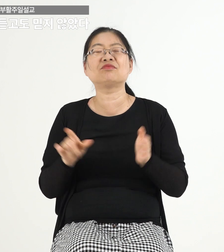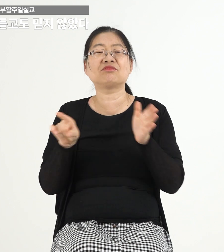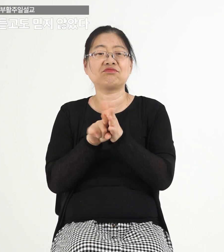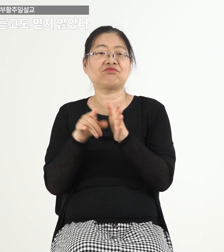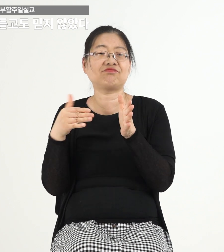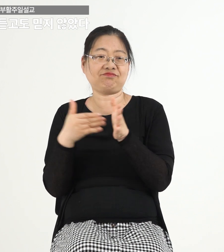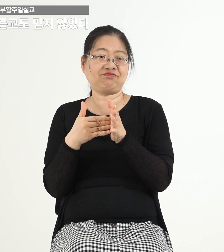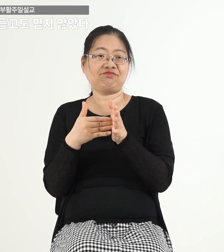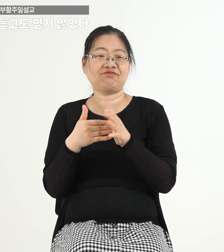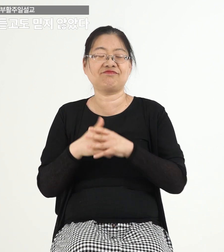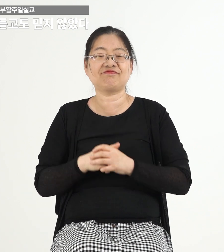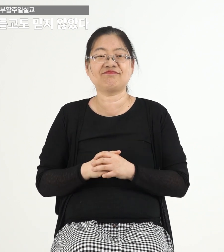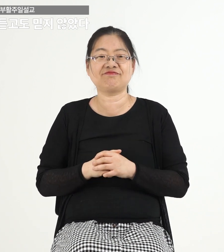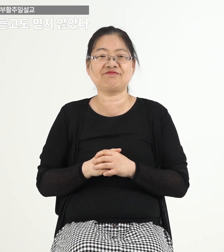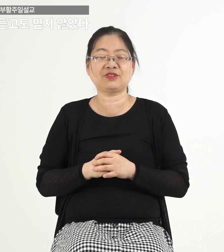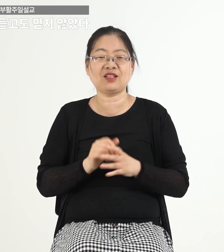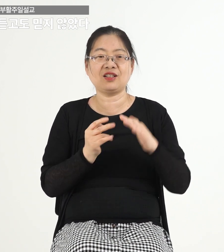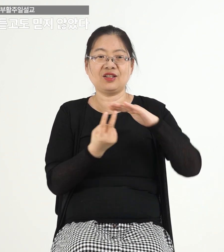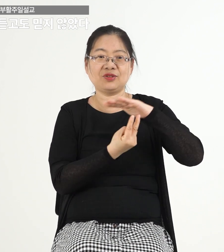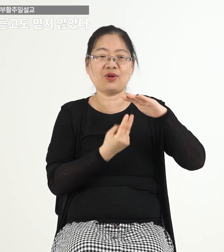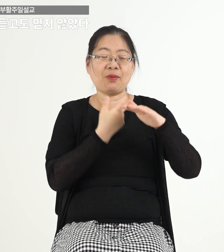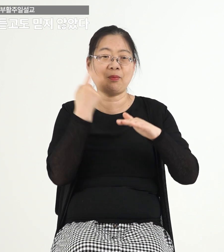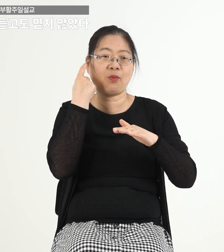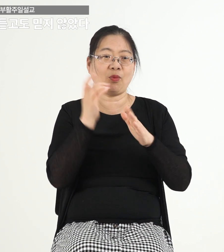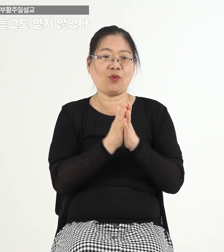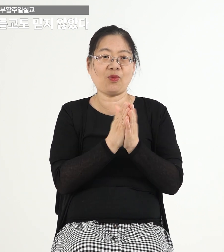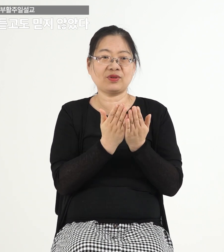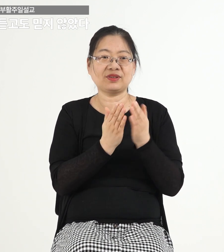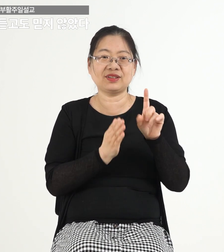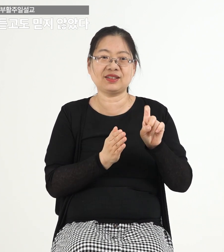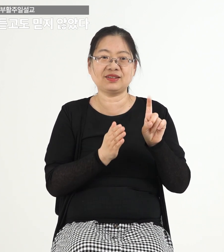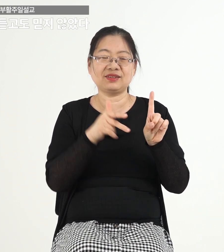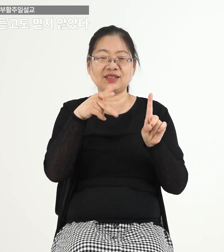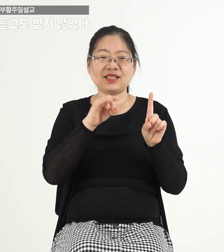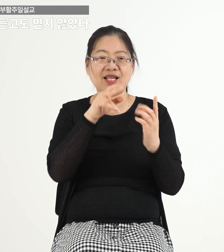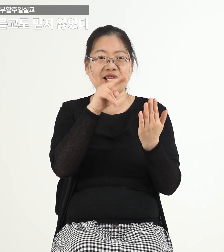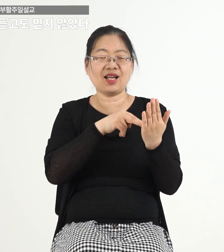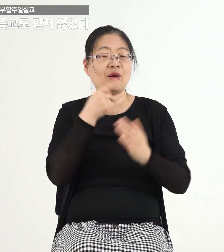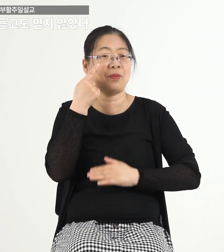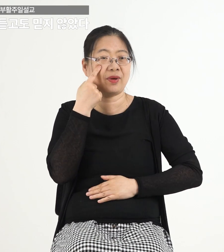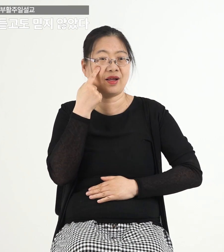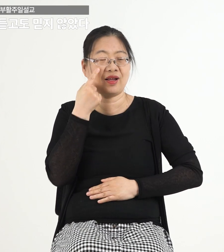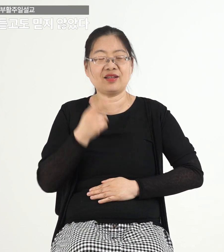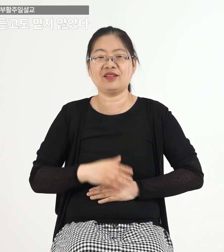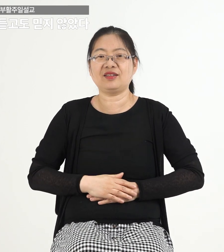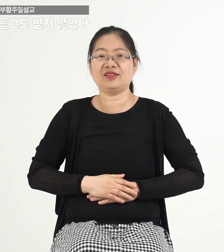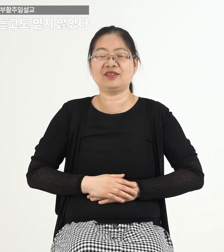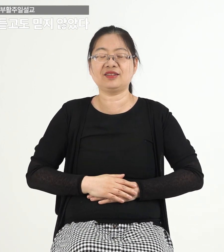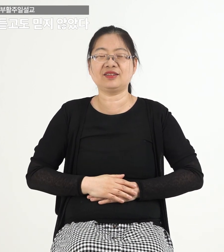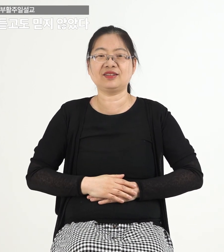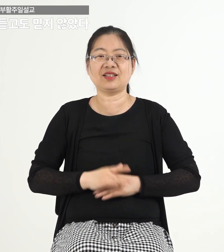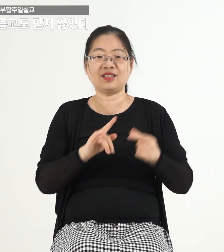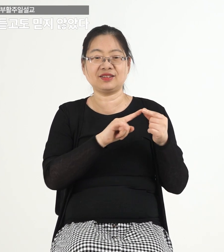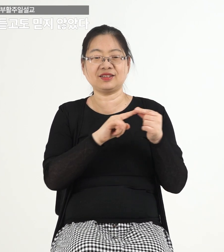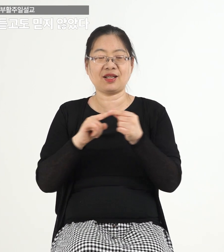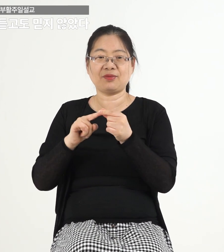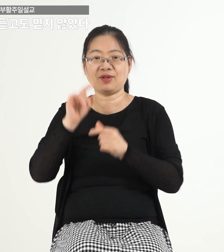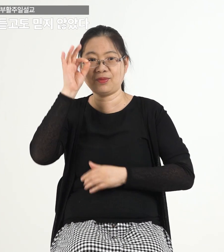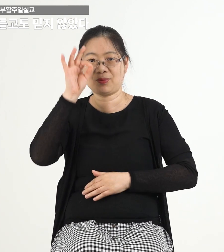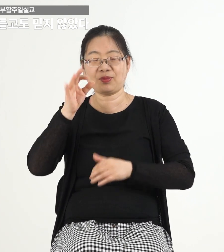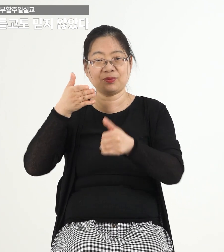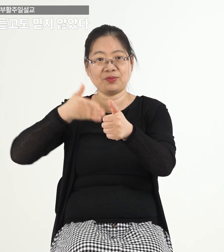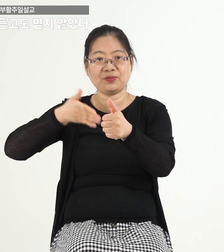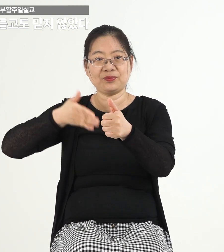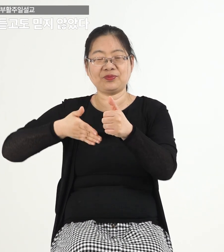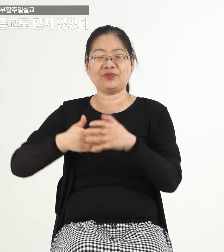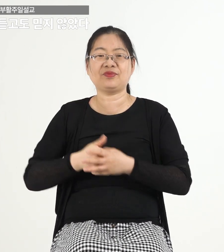믿었어요. 우리 요한복음 11장을 한번 볼까요? 11장. 자, 자막을 좀 봅시다.